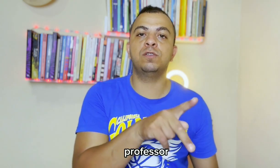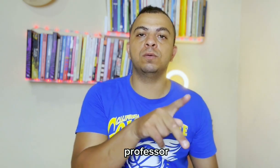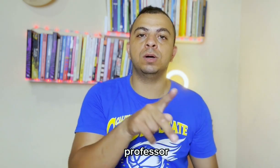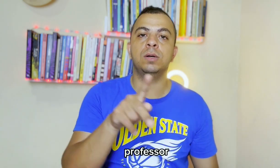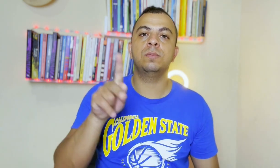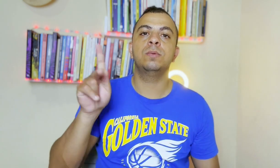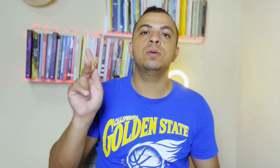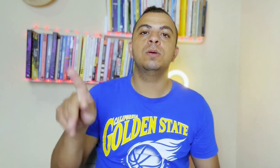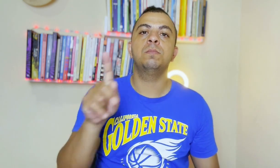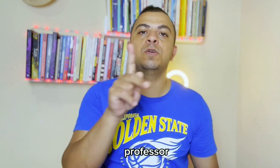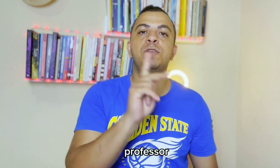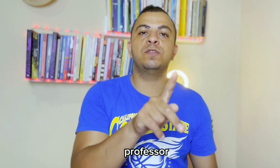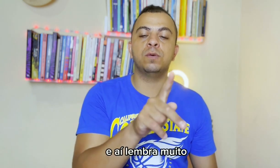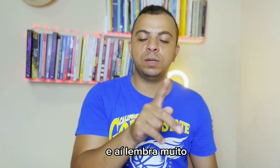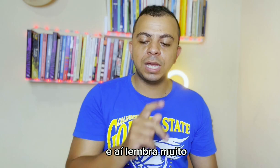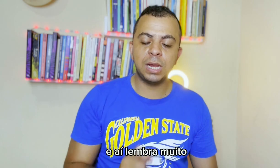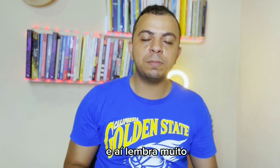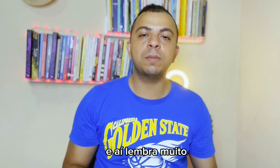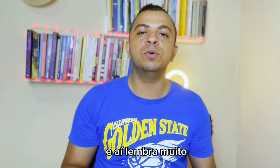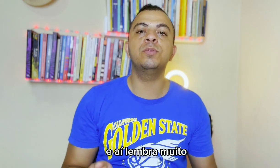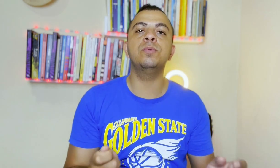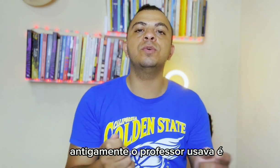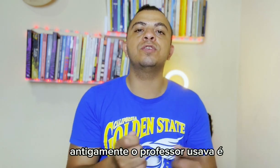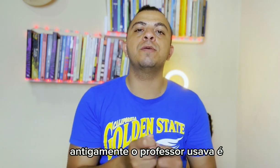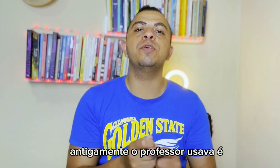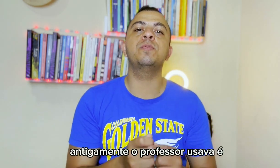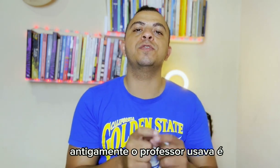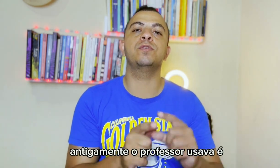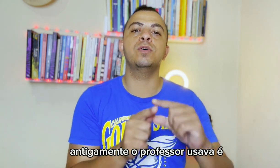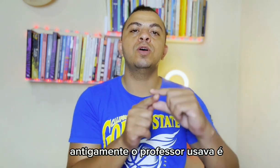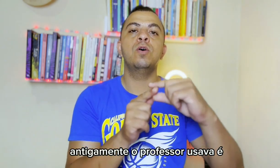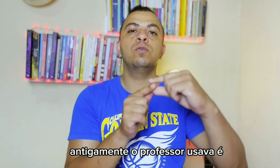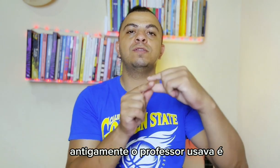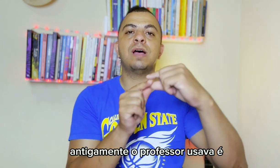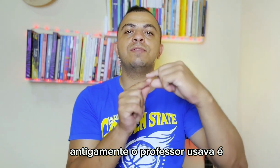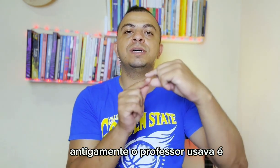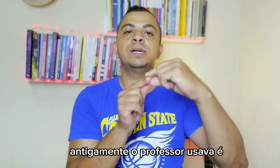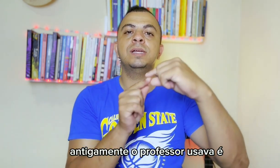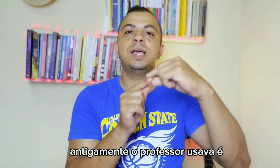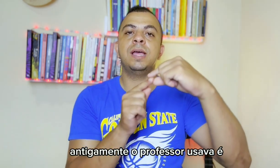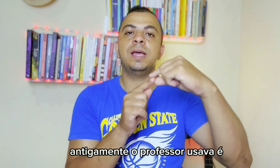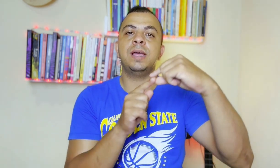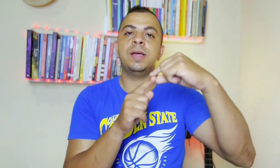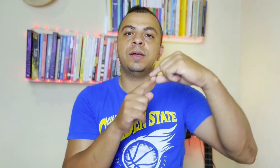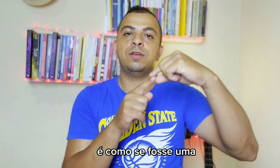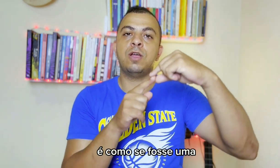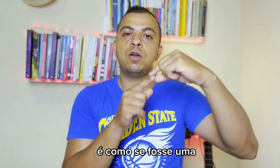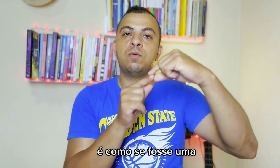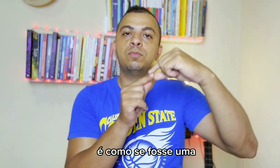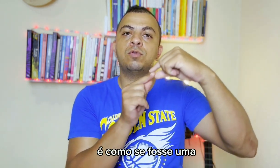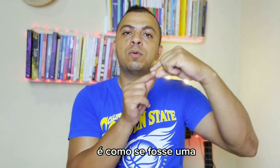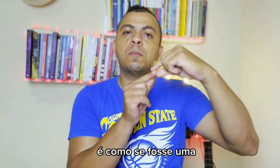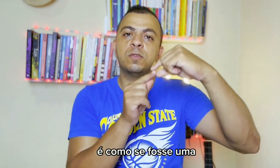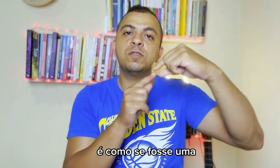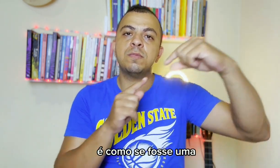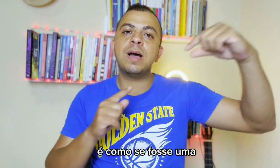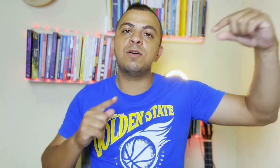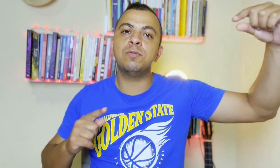professor. Professor. E aí lembra muito, antigamente o professor usava como se fosse